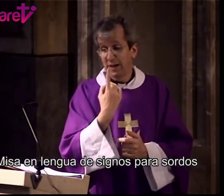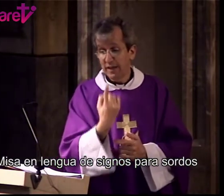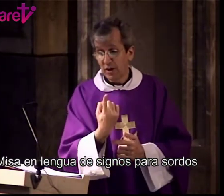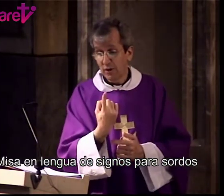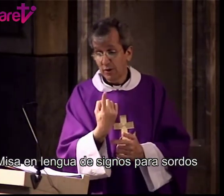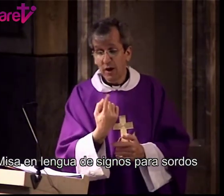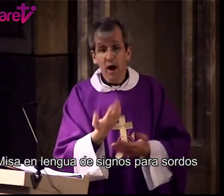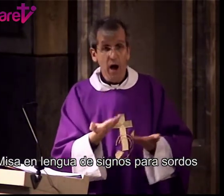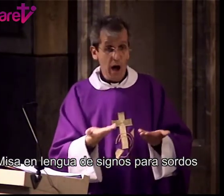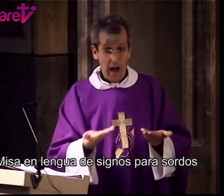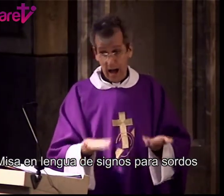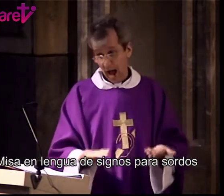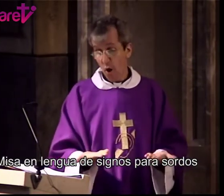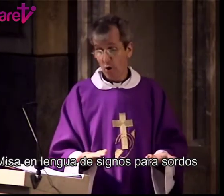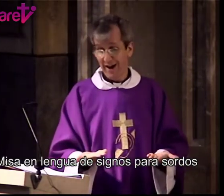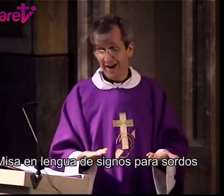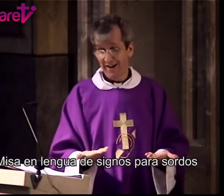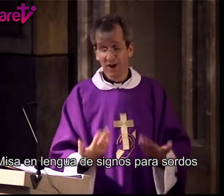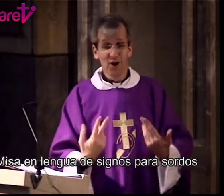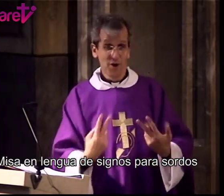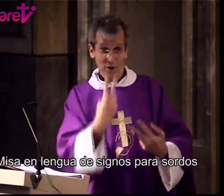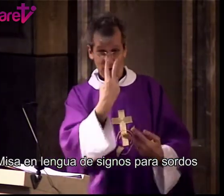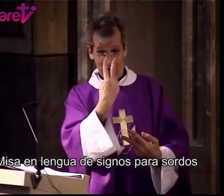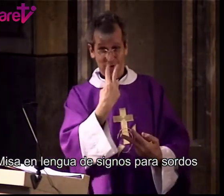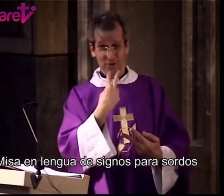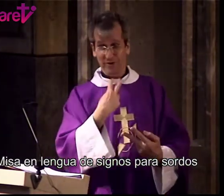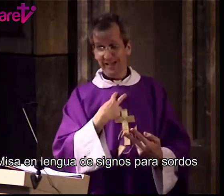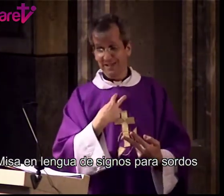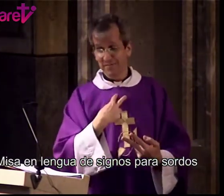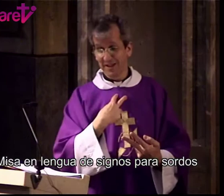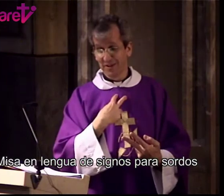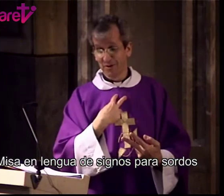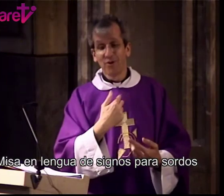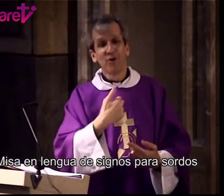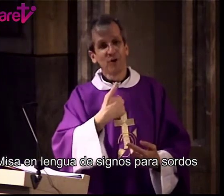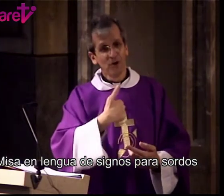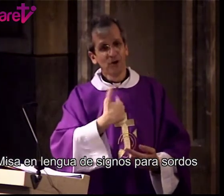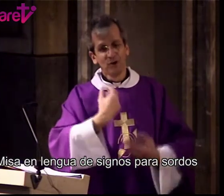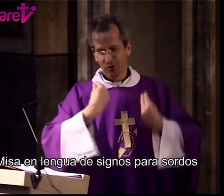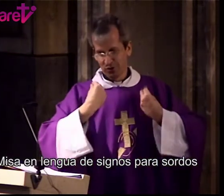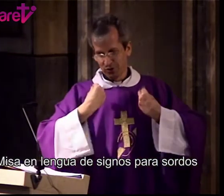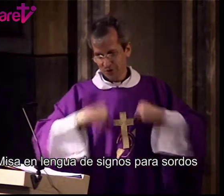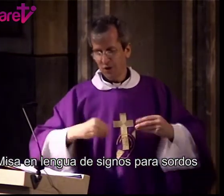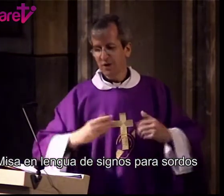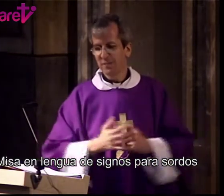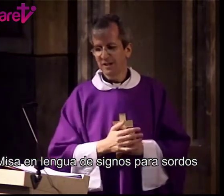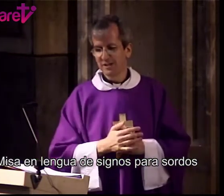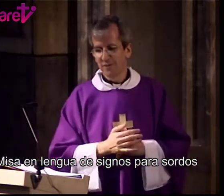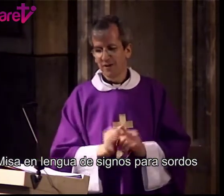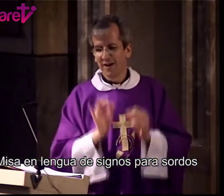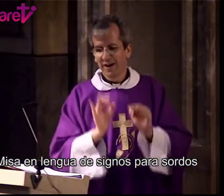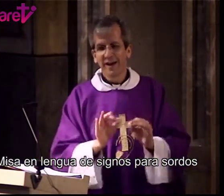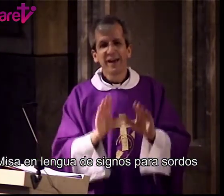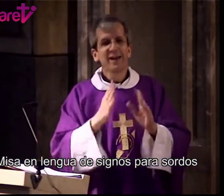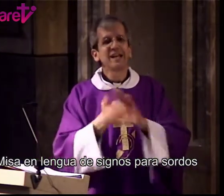dijo: ahora lo estás viendo, soy yo mismo que te